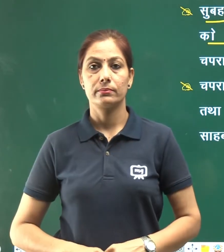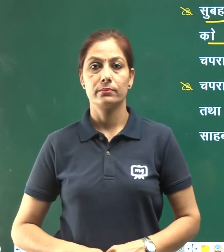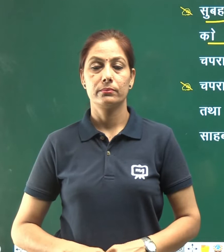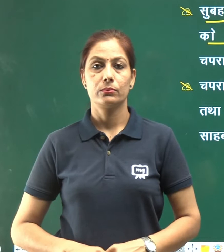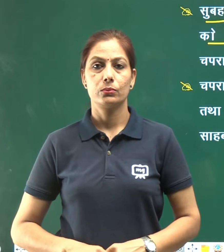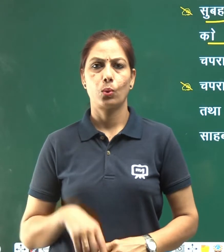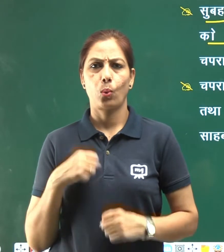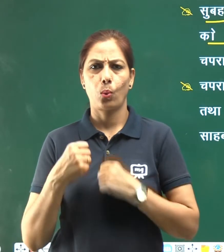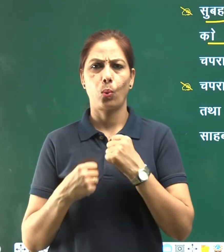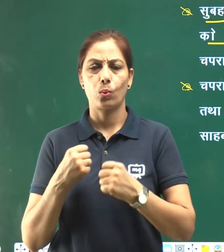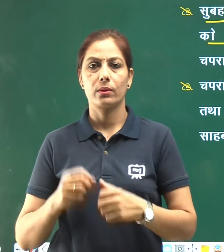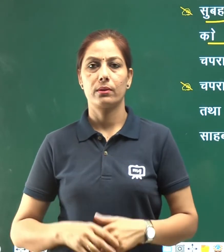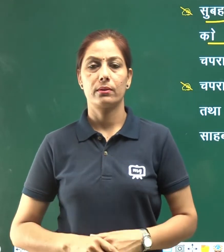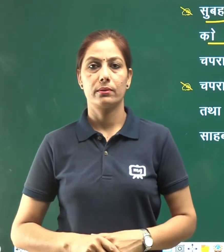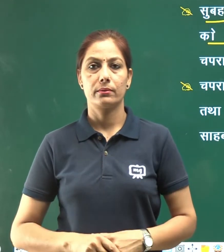दौड़कर